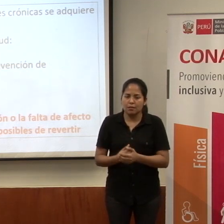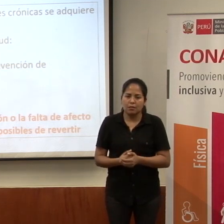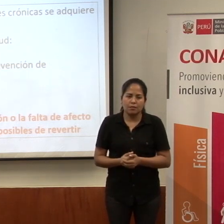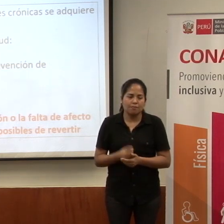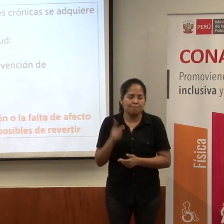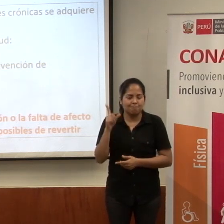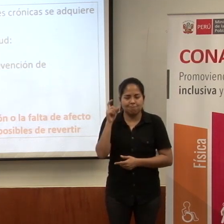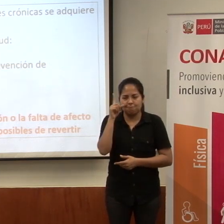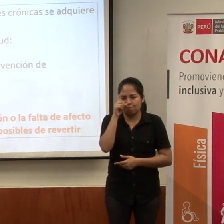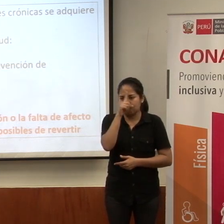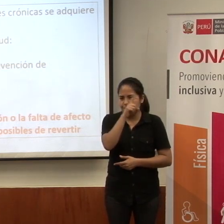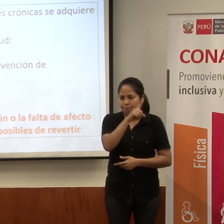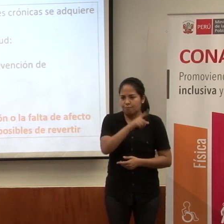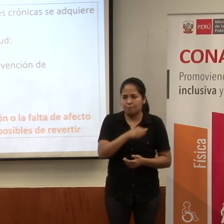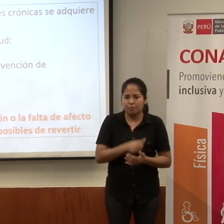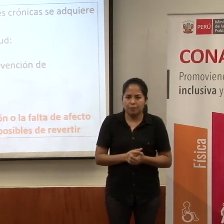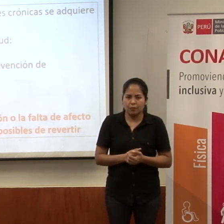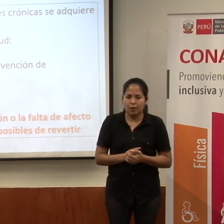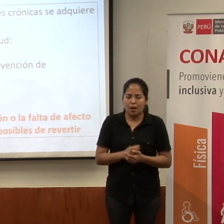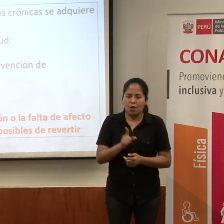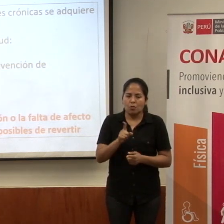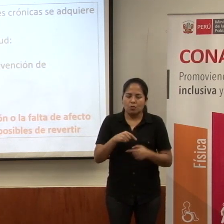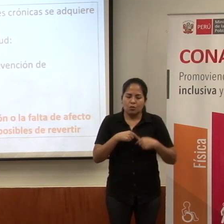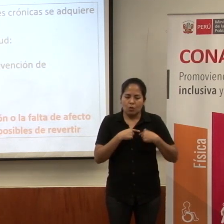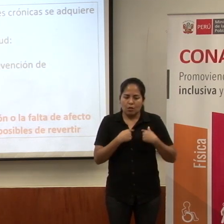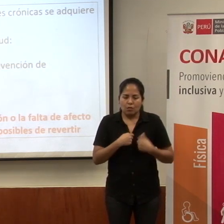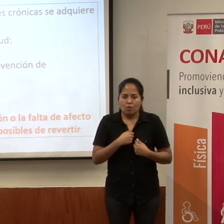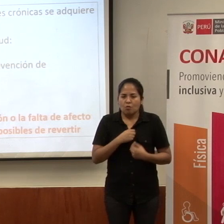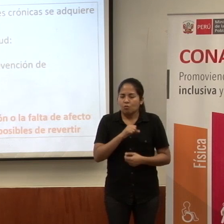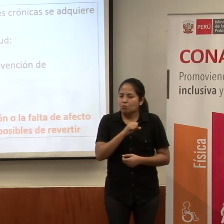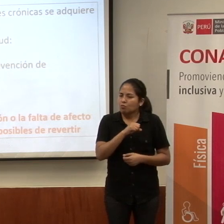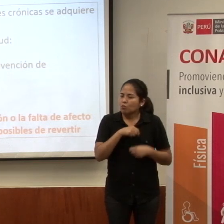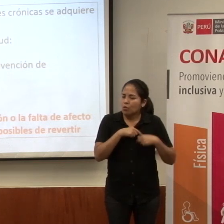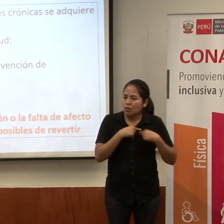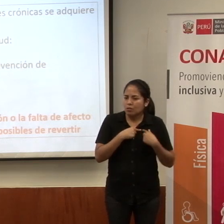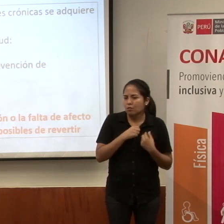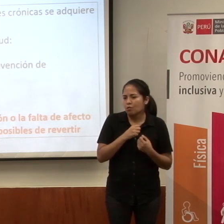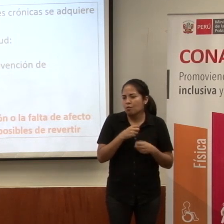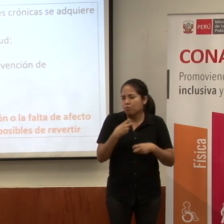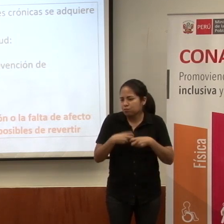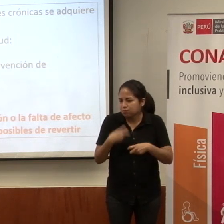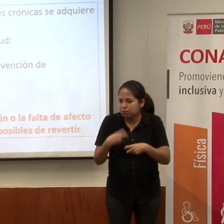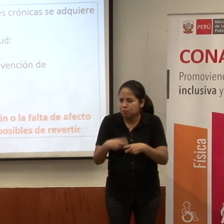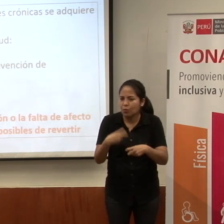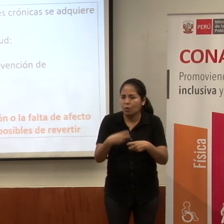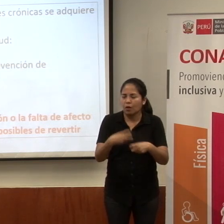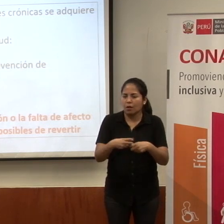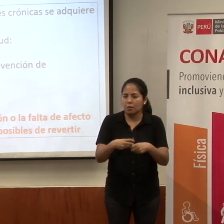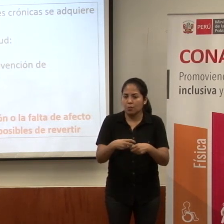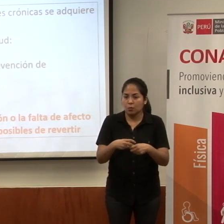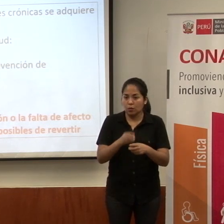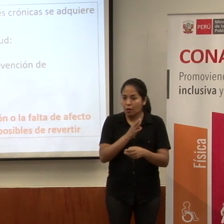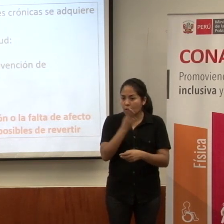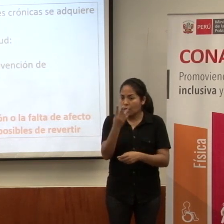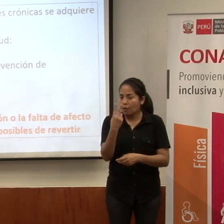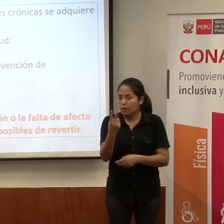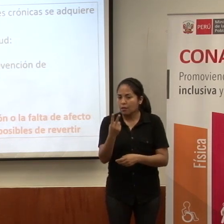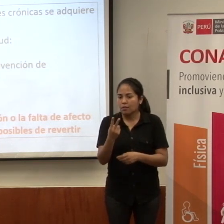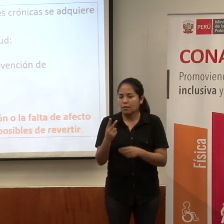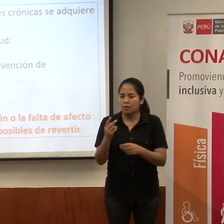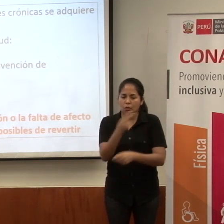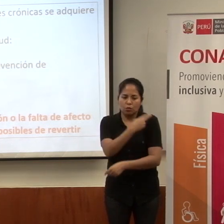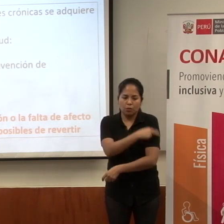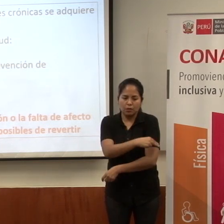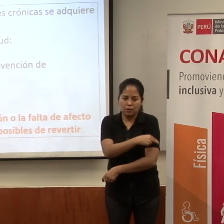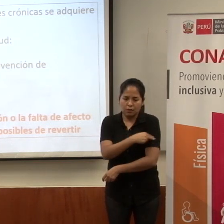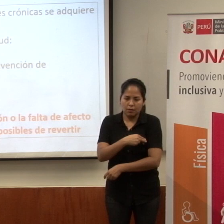terribles, ¿no? El drama de los infartos en gente joven es cada día mayor. Ustedes váyanse al Hospital 2 de Mayo y hay un sitio que se